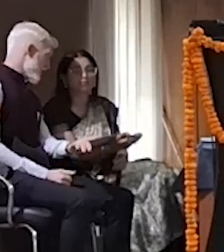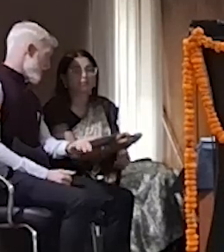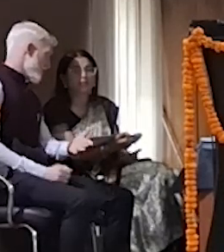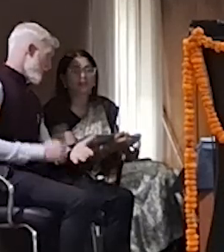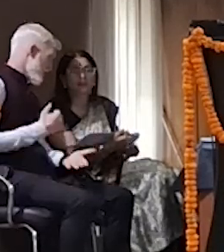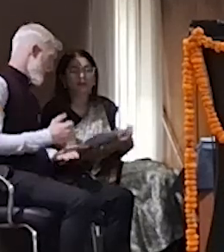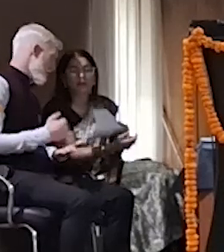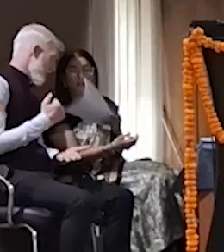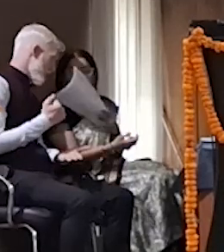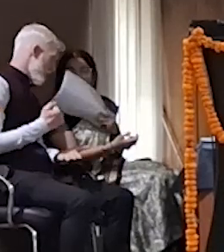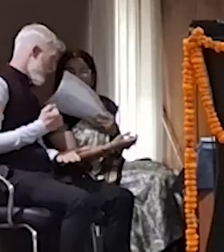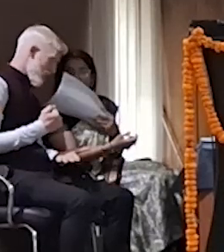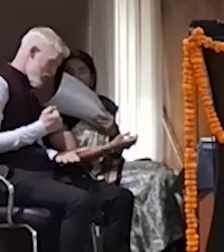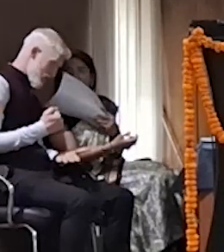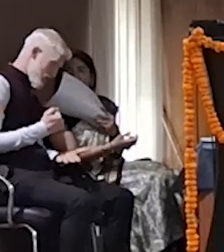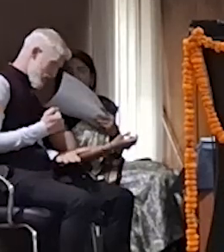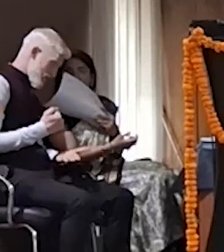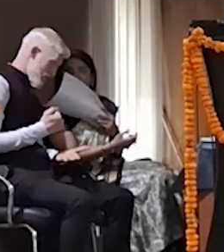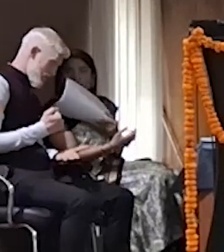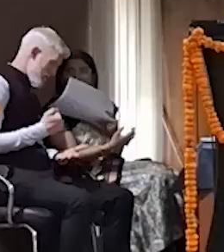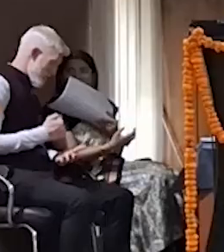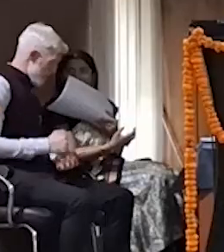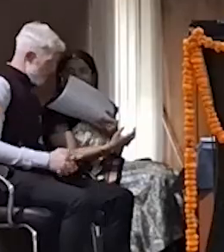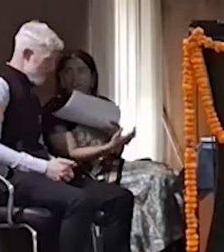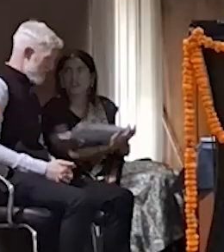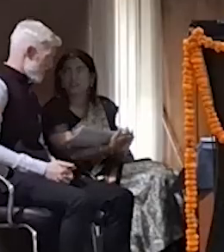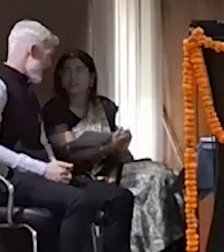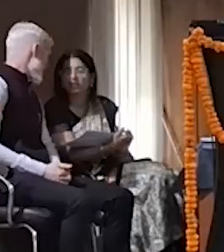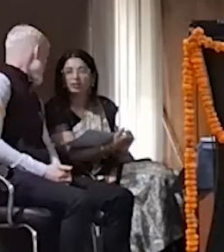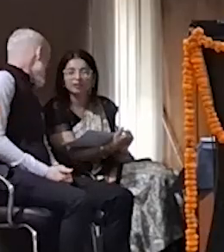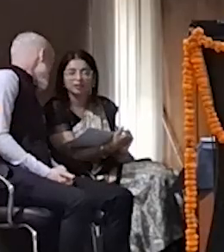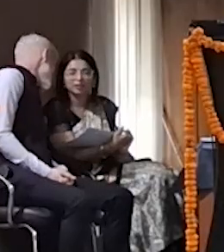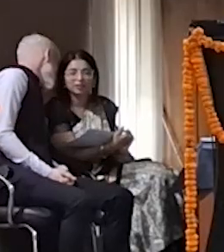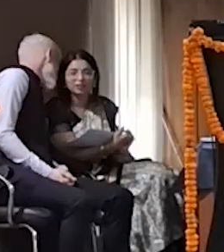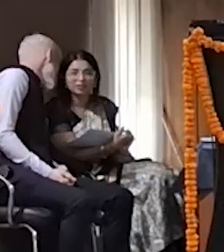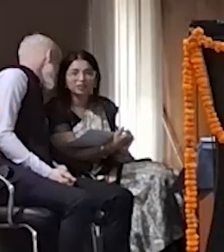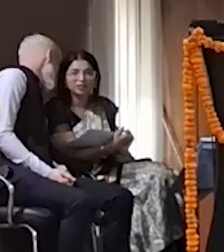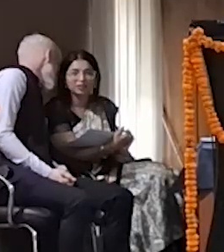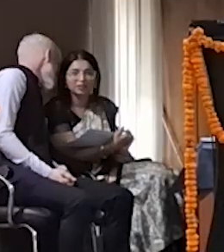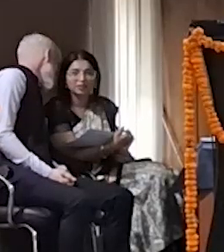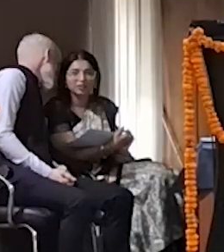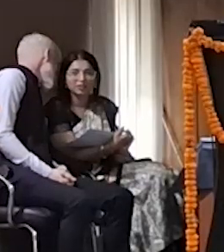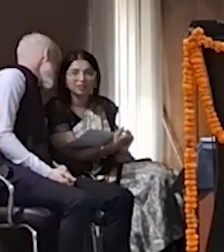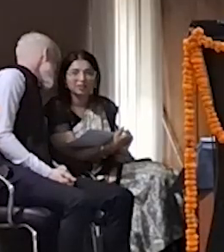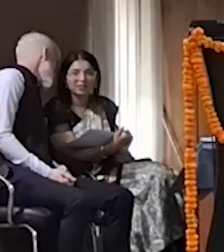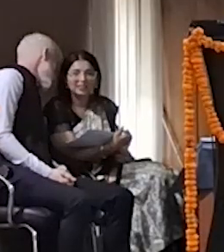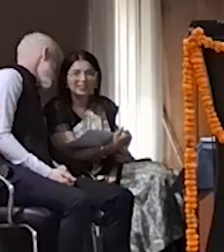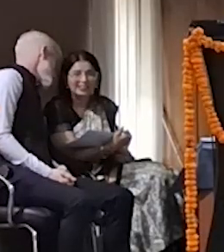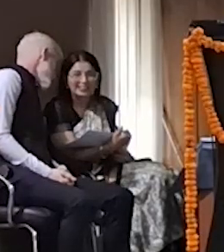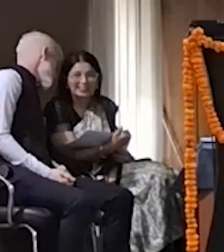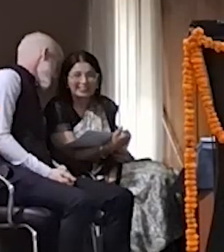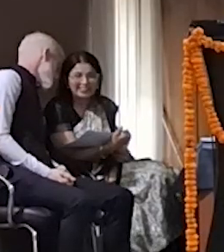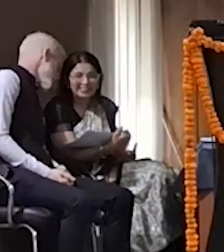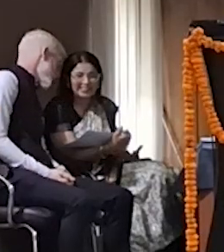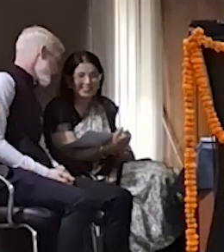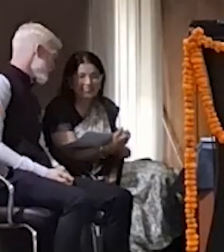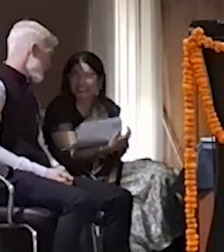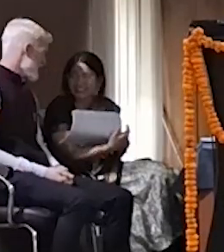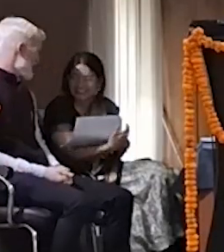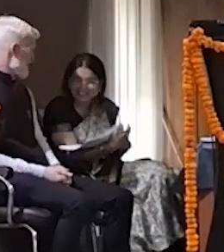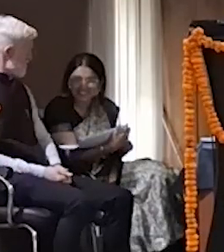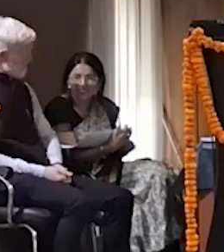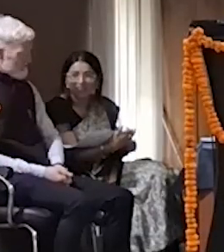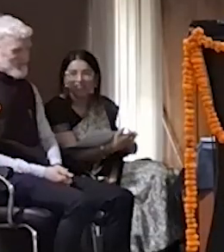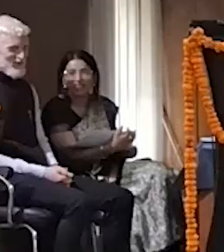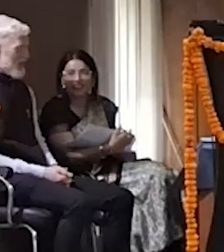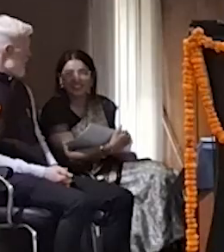उपस्थिति निश्चित रूप से ये भाव जागृत करती है कि